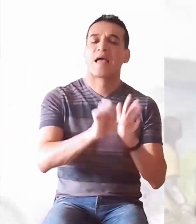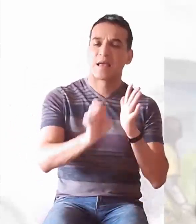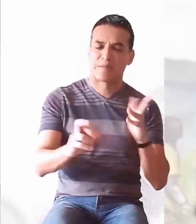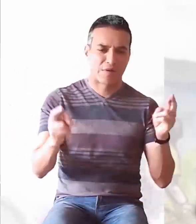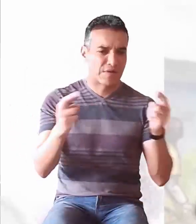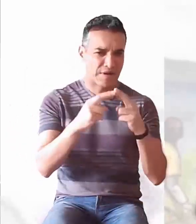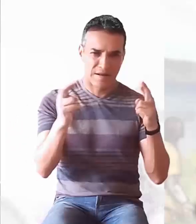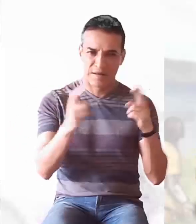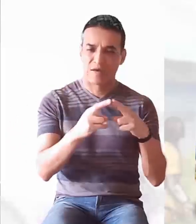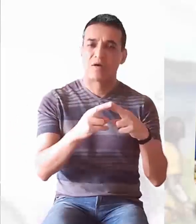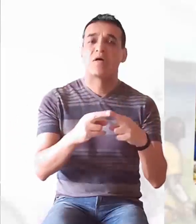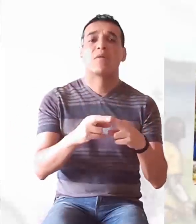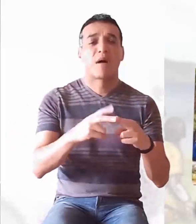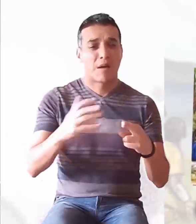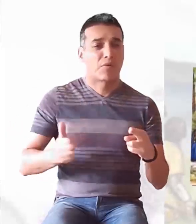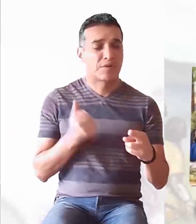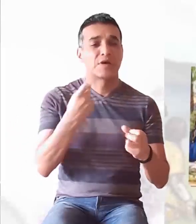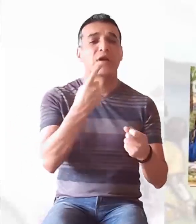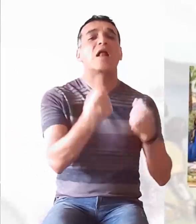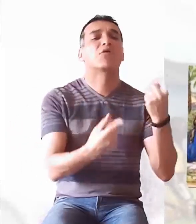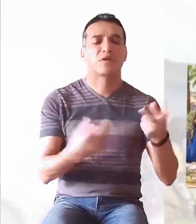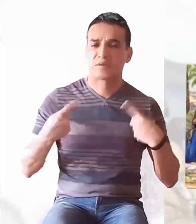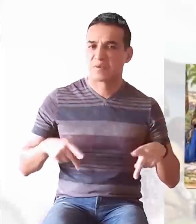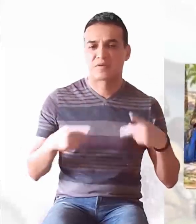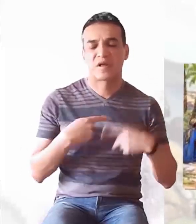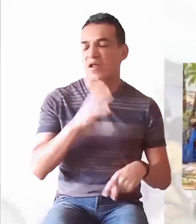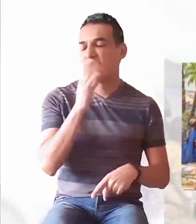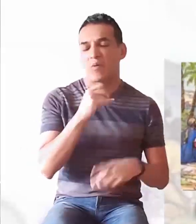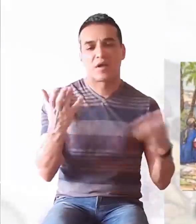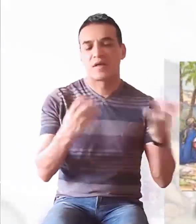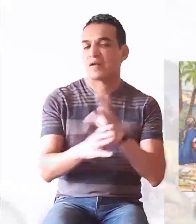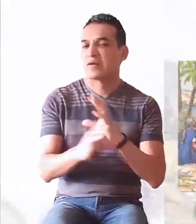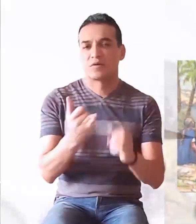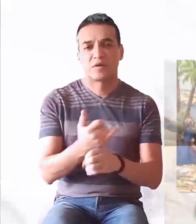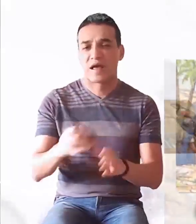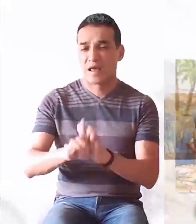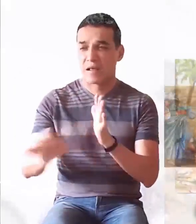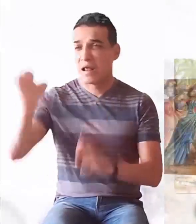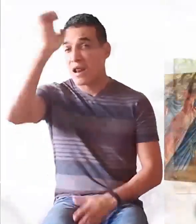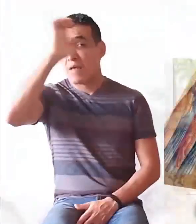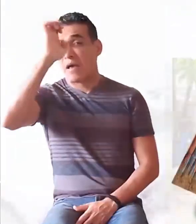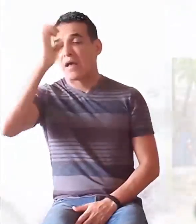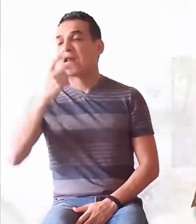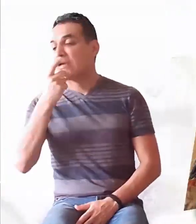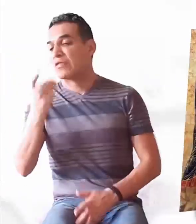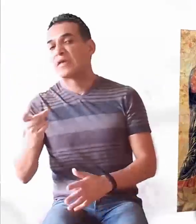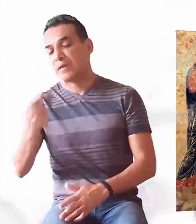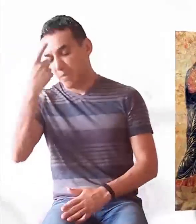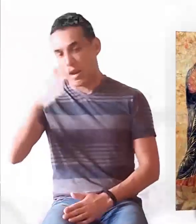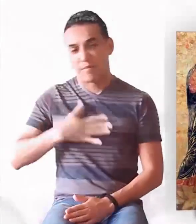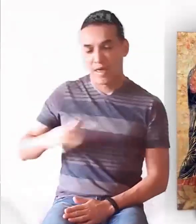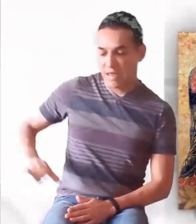la religión para el provecho de unos cuantos, no se puede dar buenos frutos. Cuando se escuda en el Evangelio para los